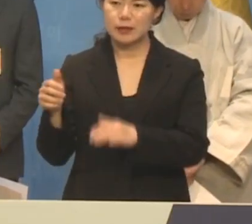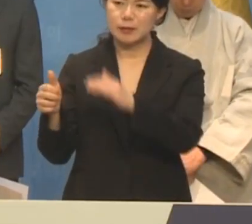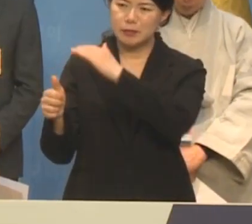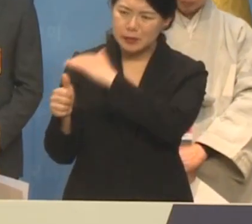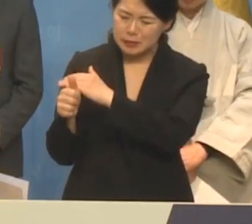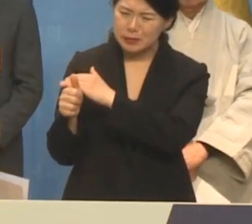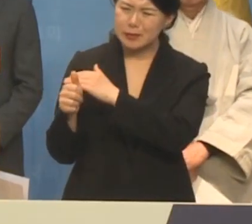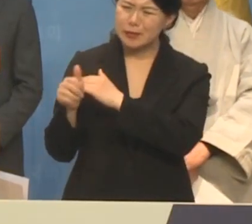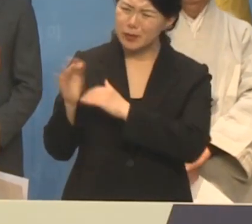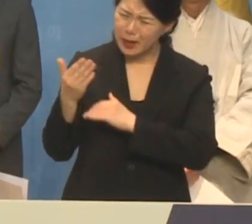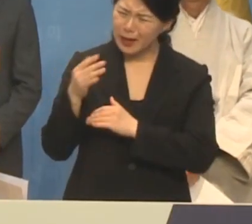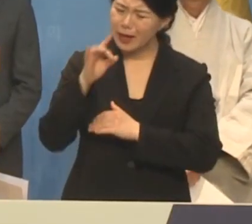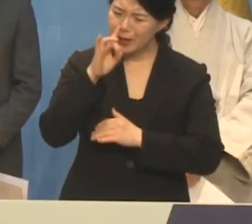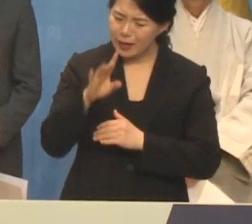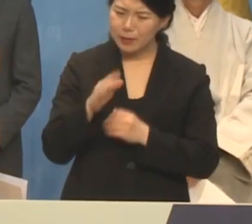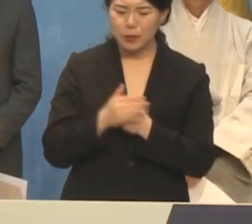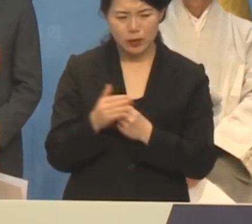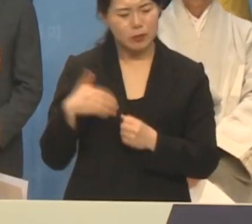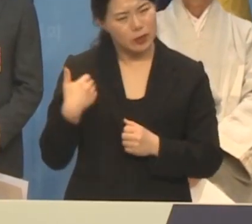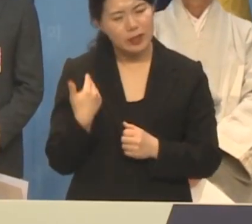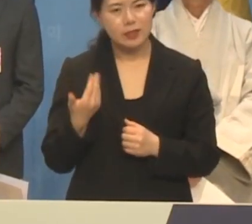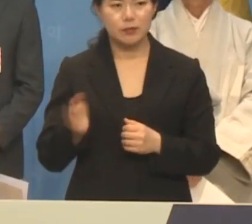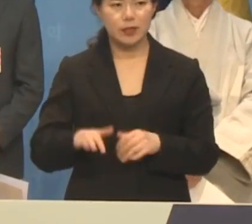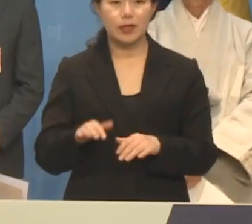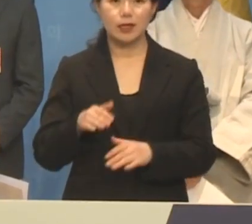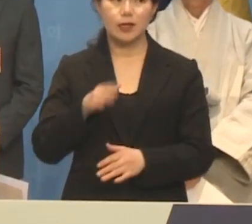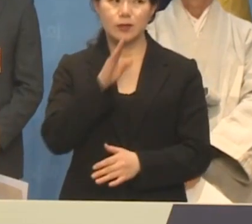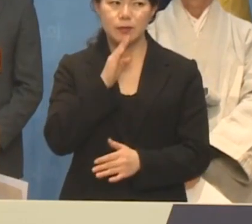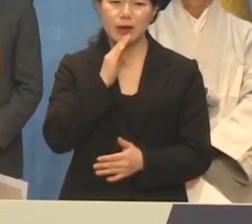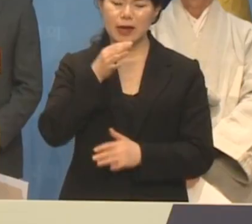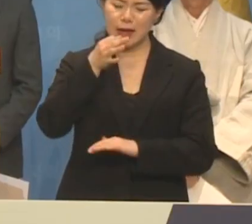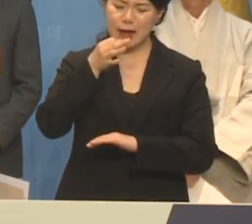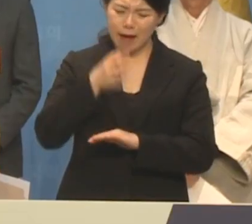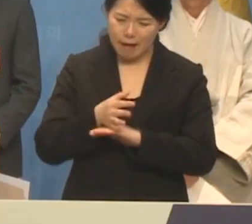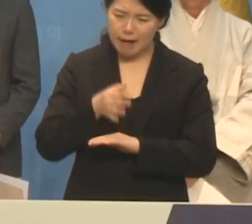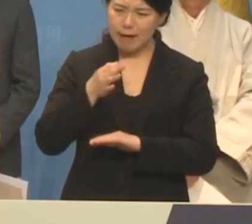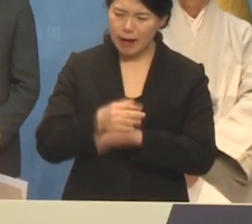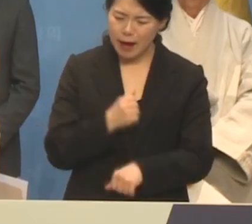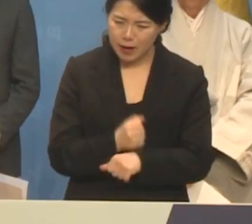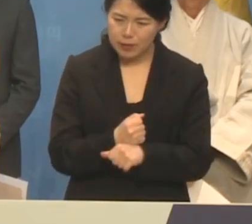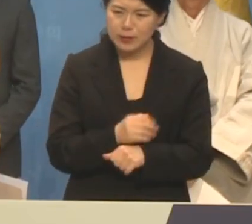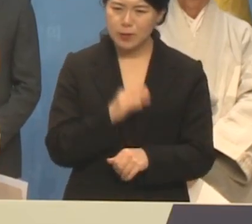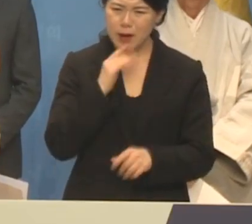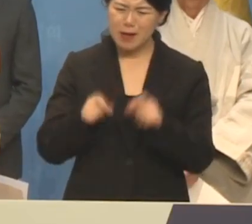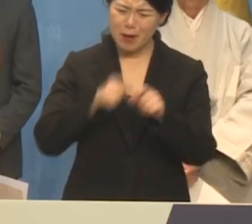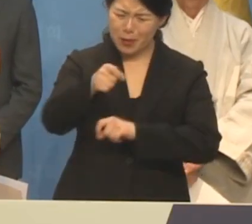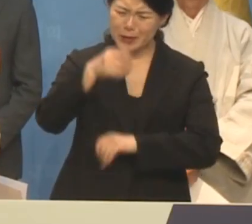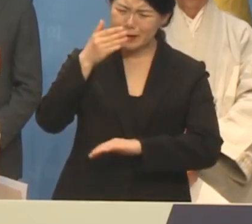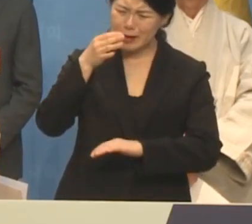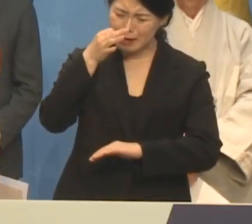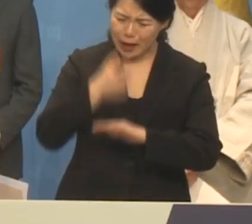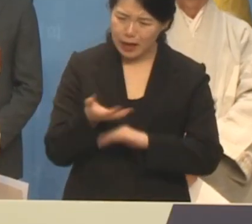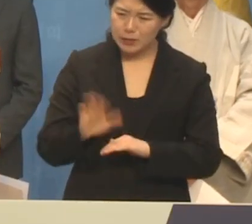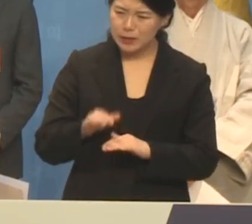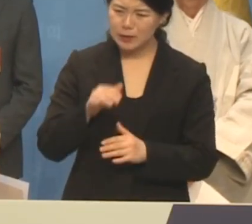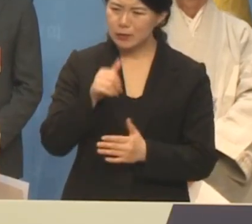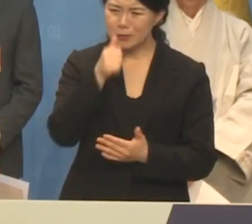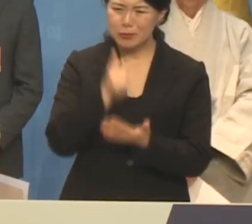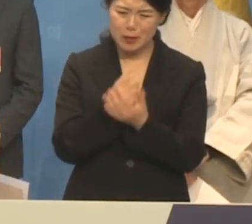간에 참여하고 또 참여하고 억겁전생 아마 다 참여해도 죄가 사하지 안 될 겁니다.